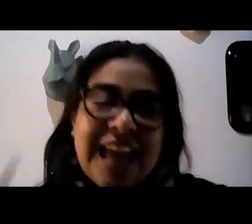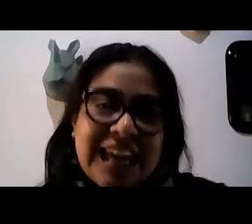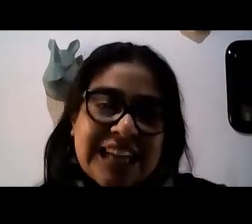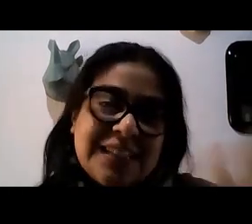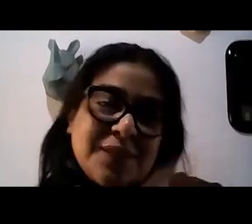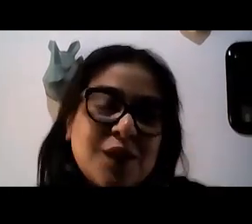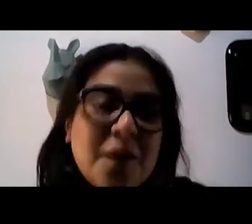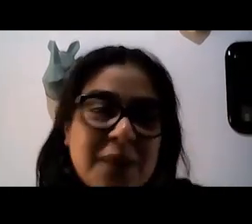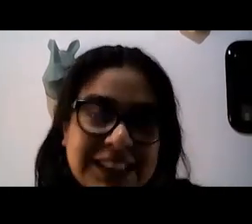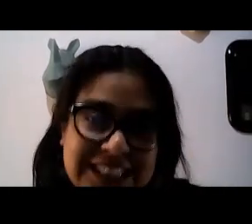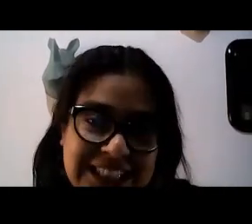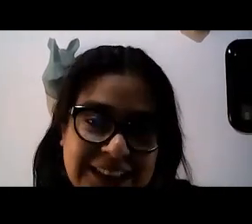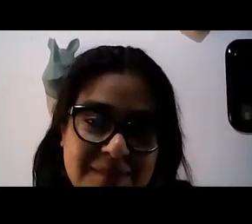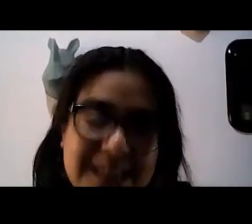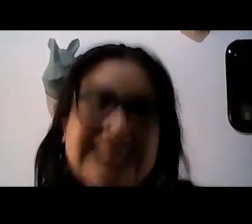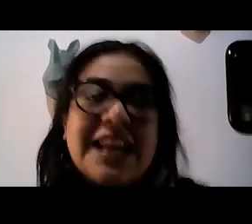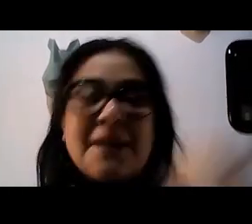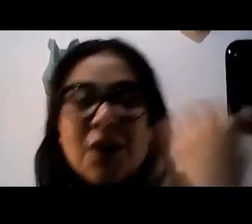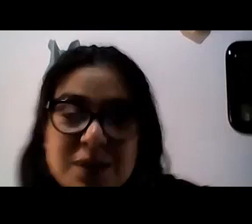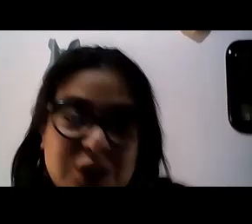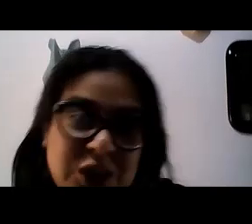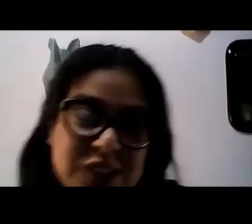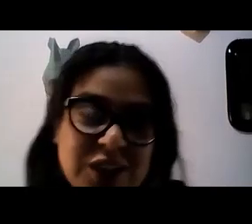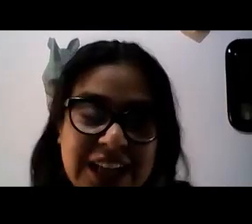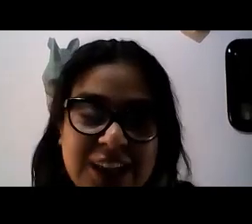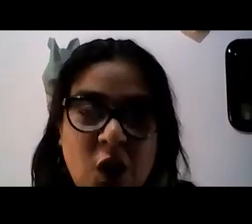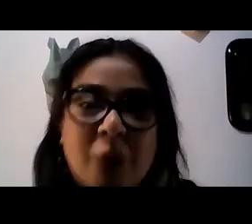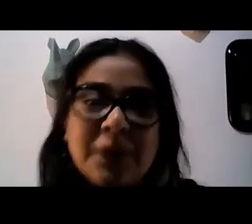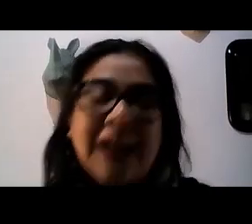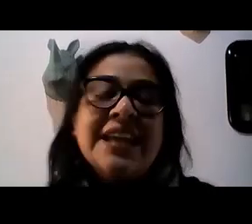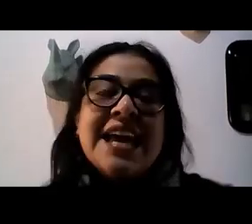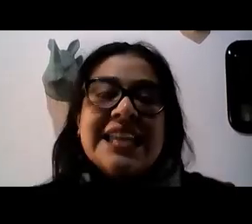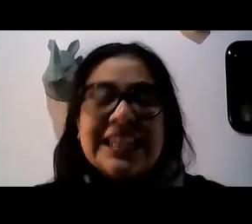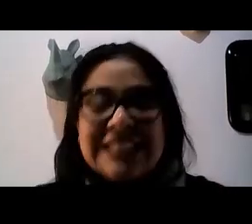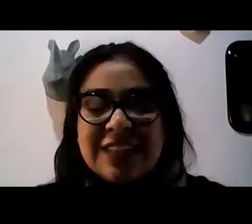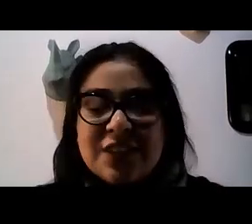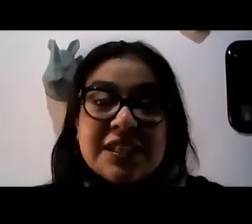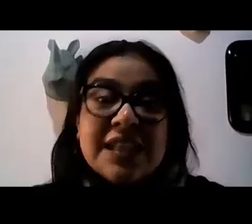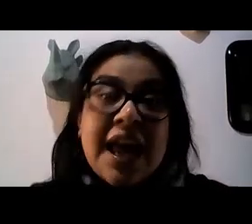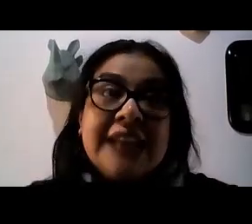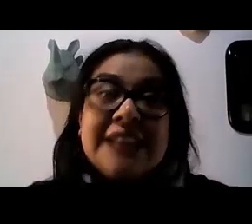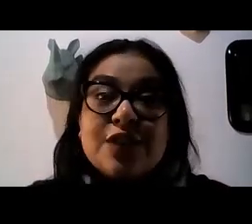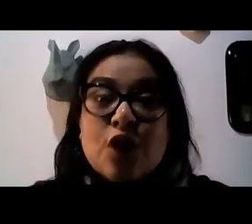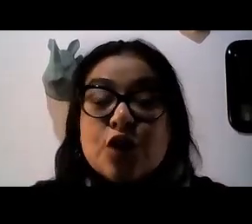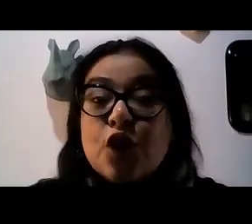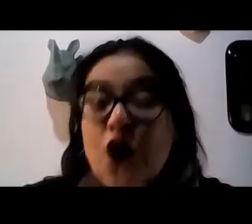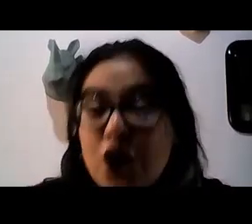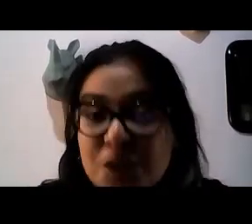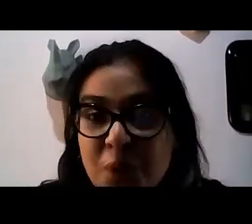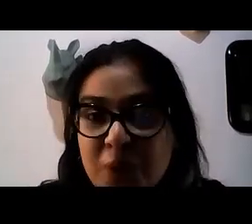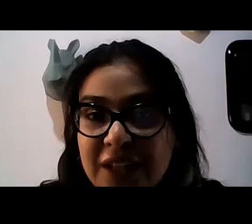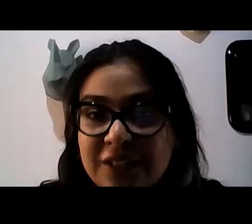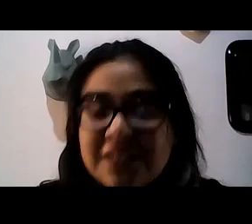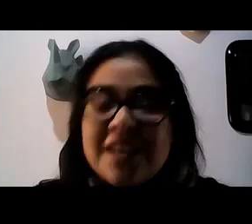Accesibilidad que hicimos con pares de Chile también, de la mano con el Museo Nacional de Colombia. Y así entonces ya no solo son